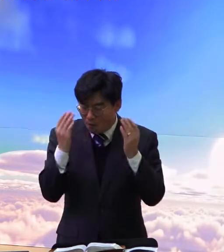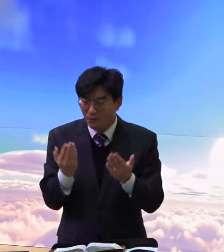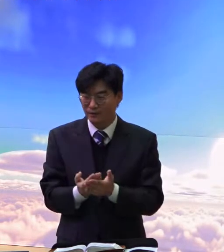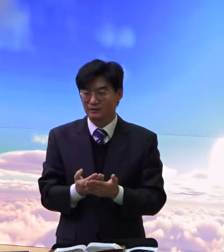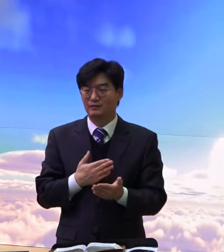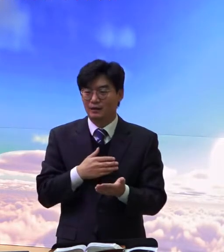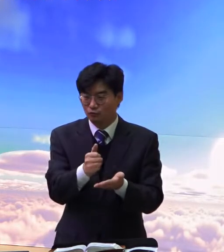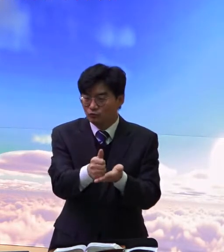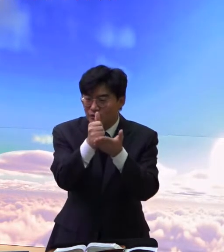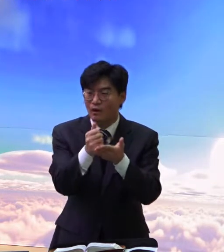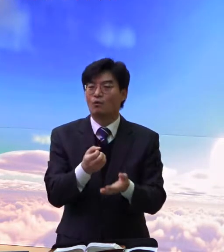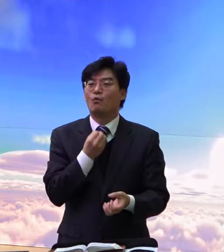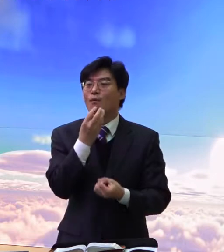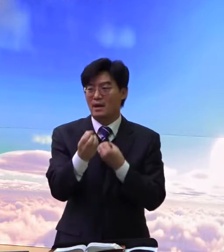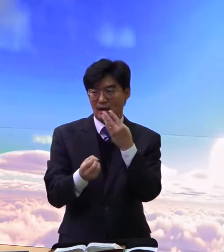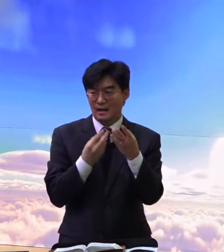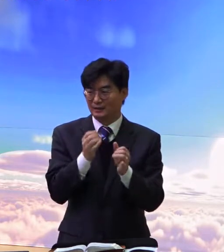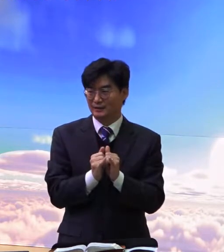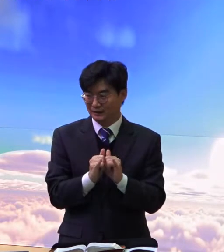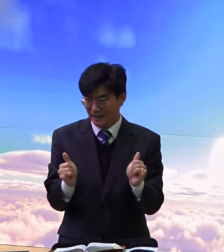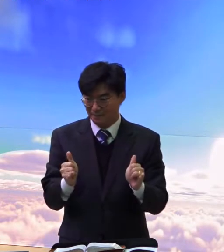믿는 사람이다 하는 것입니다.